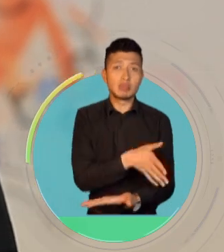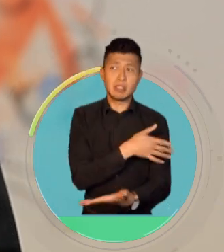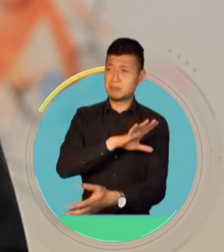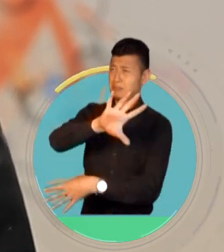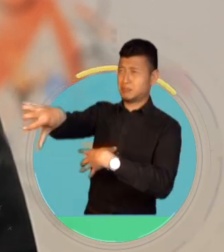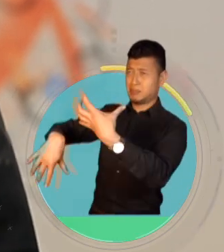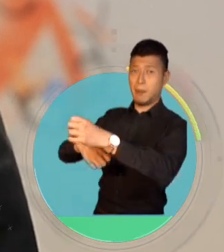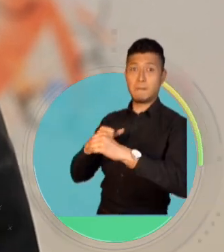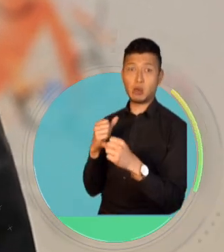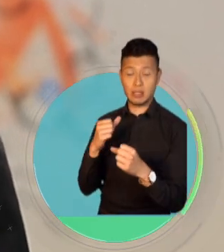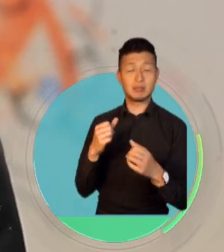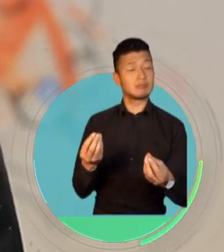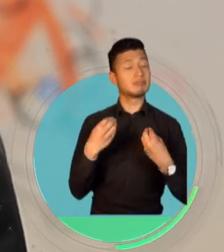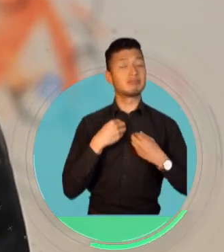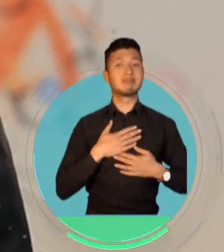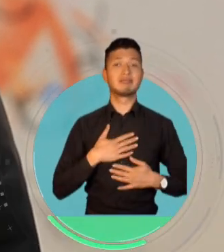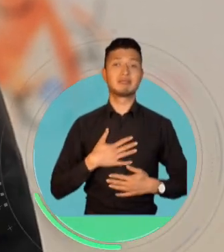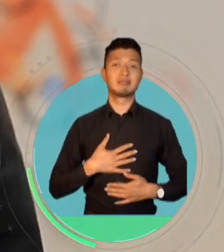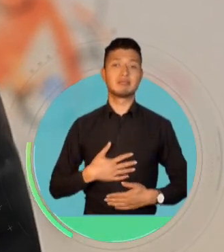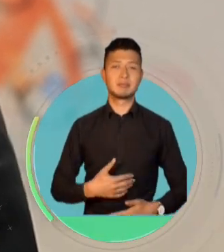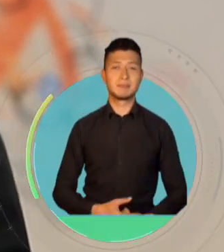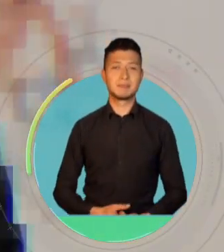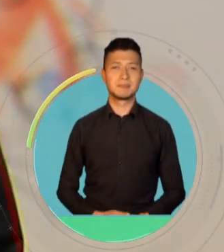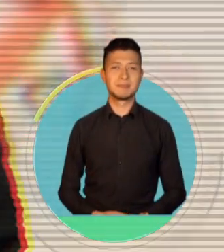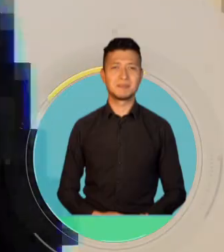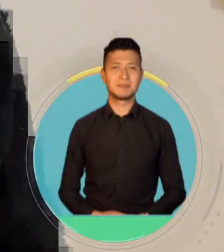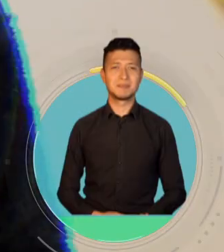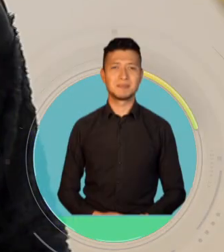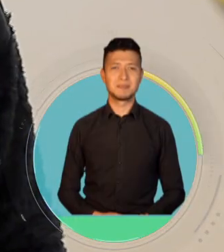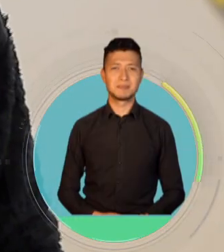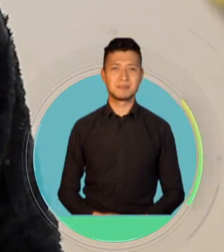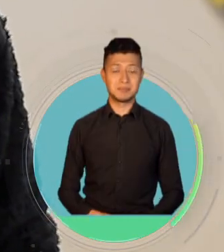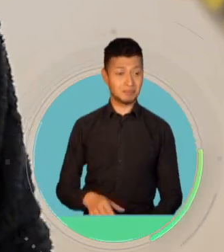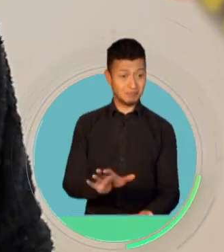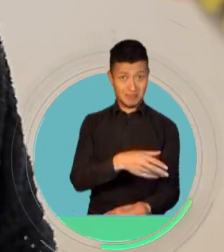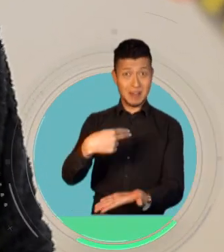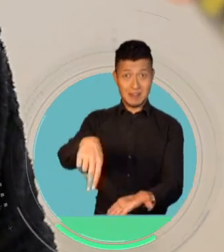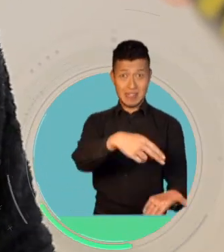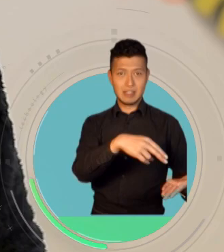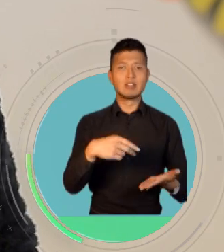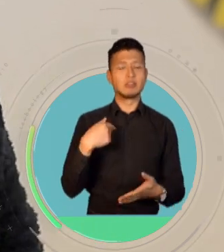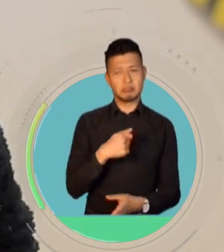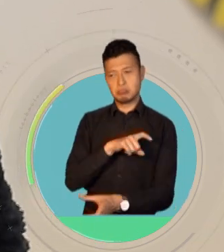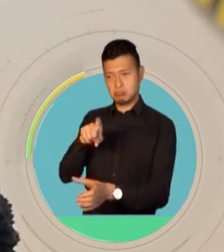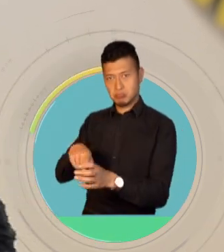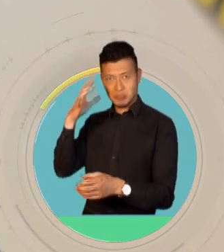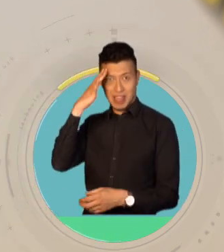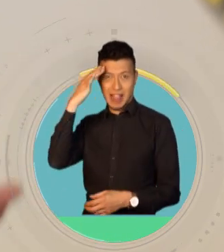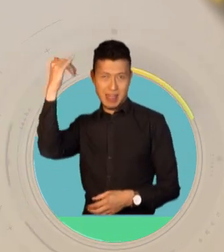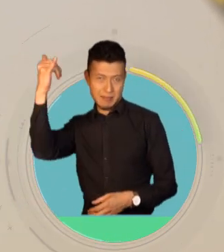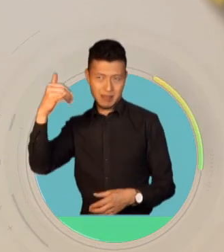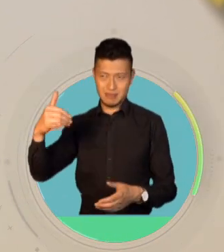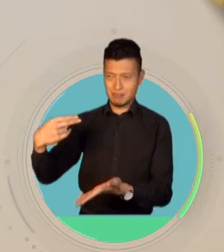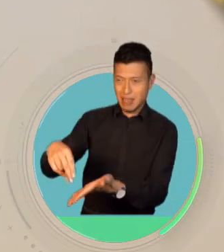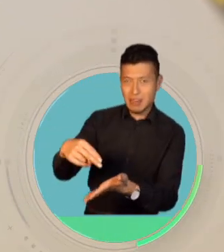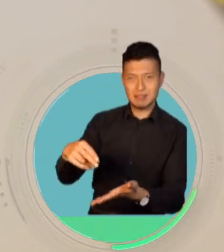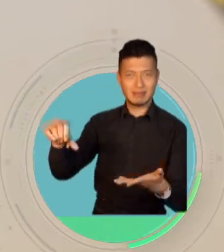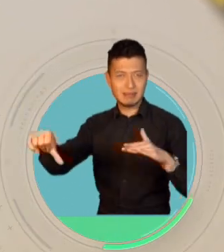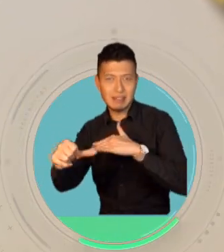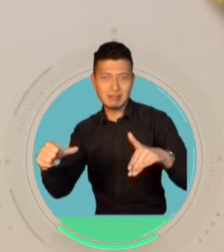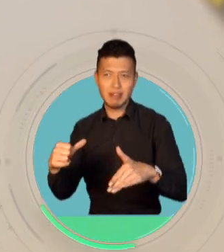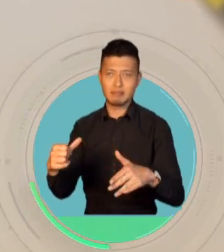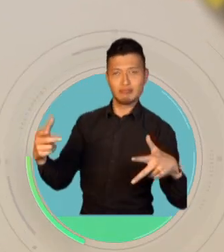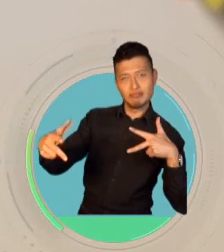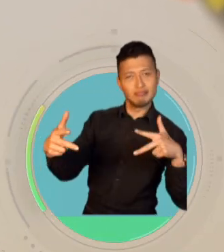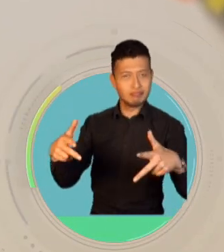porque me hace sobrellevar el caos que existe en Bogotá y desde muy chiquitica vio la música Bailando también estaban academias de